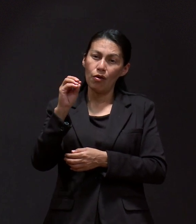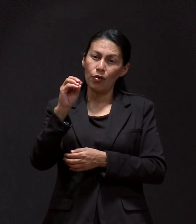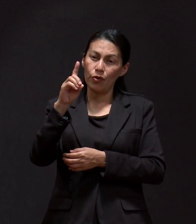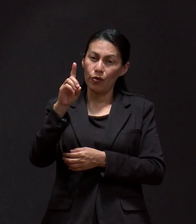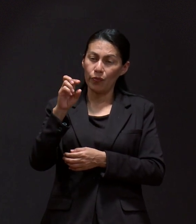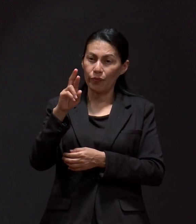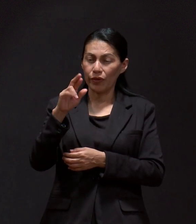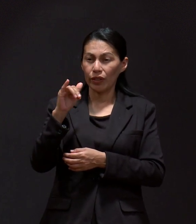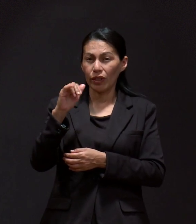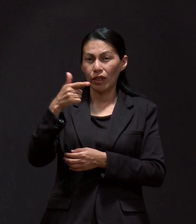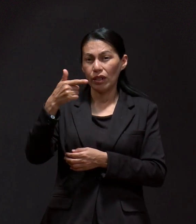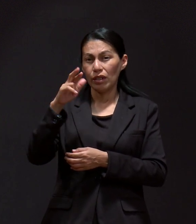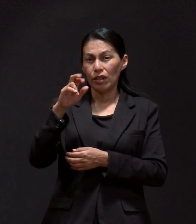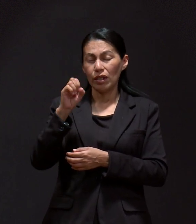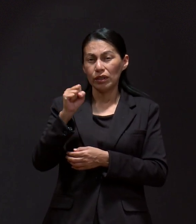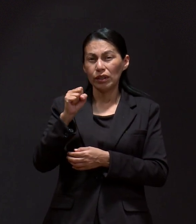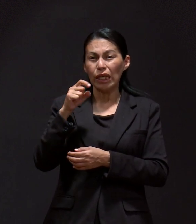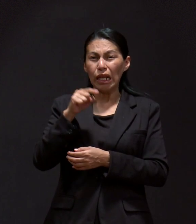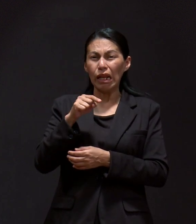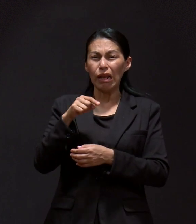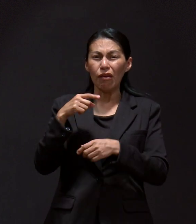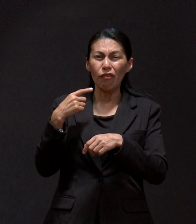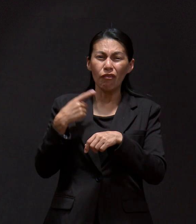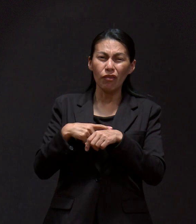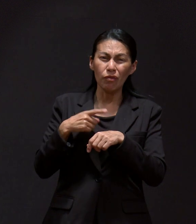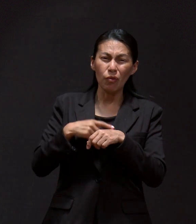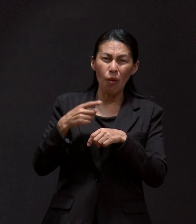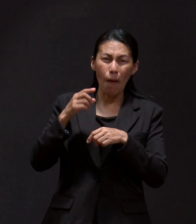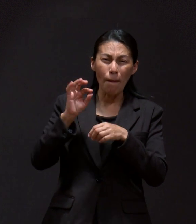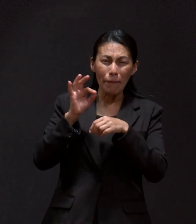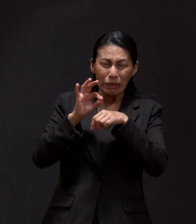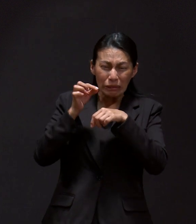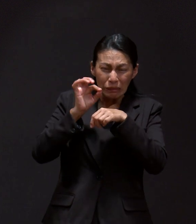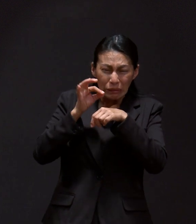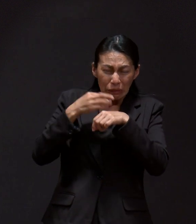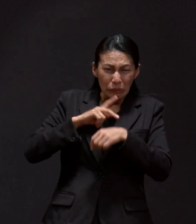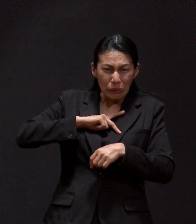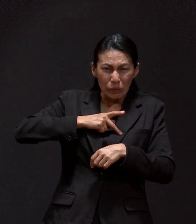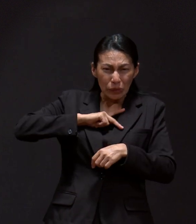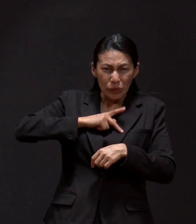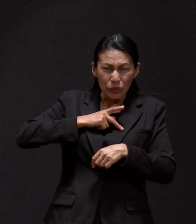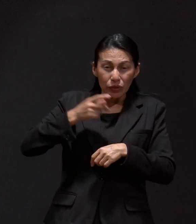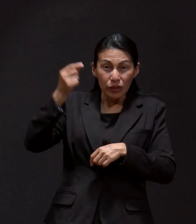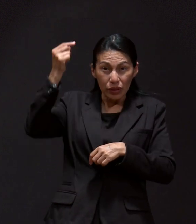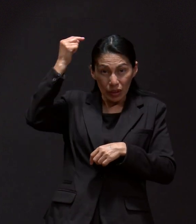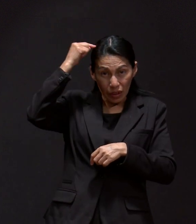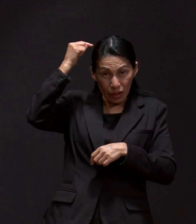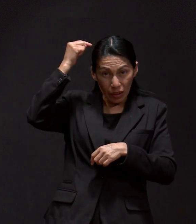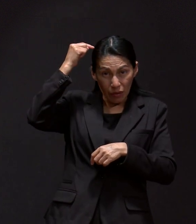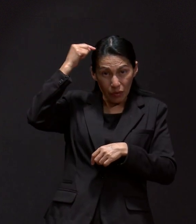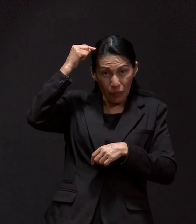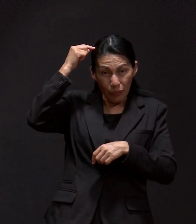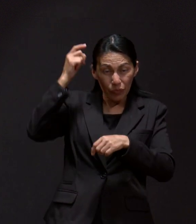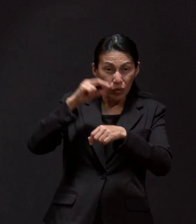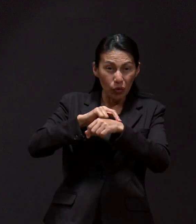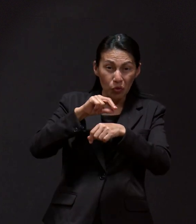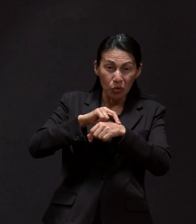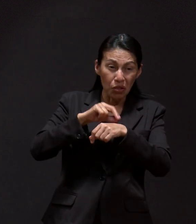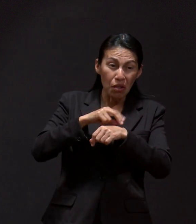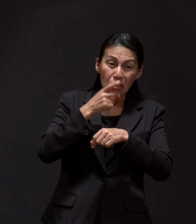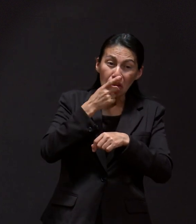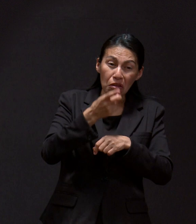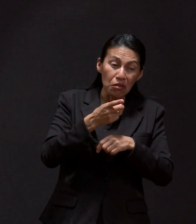y fue diagnosticado con un virus que ataca el cerebro los médicos dicen que no hay cura